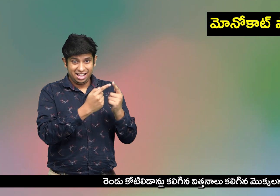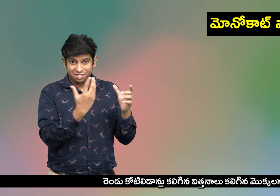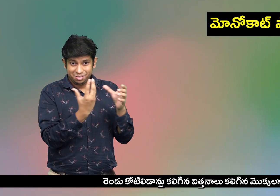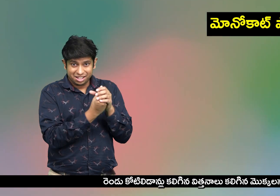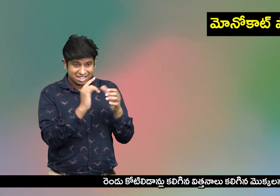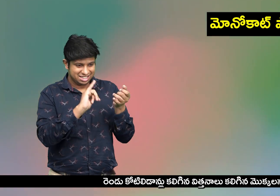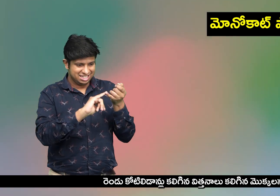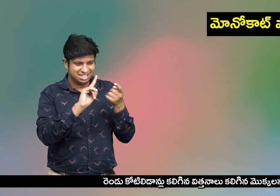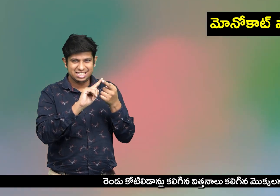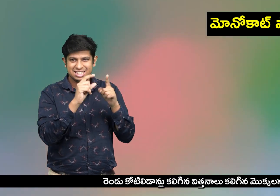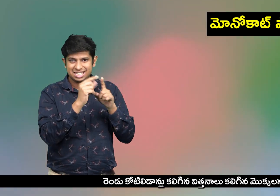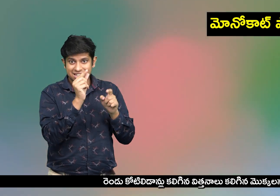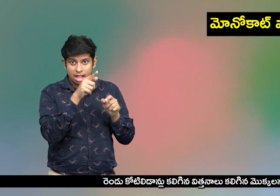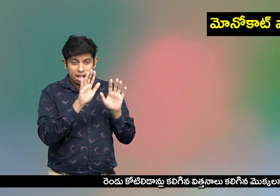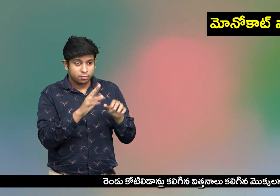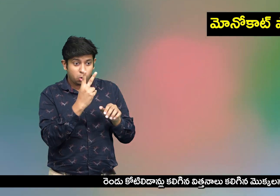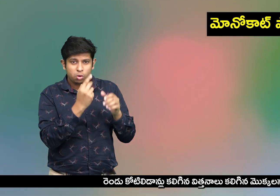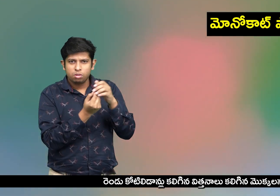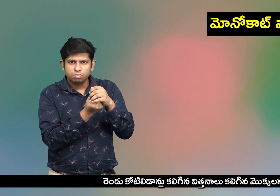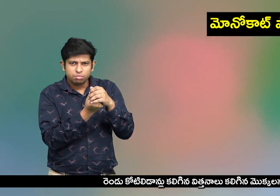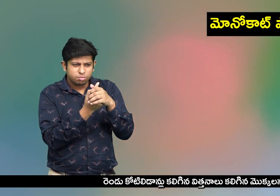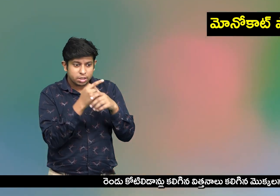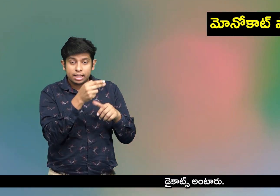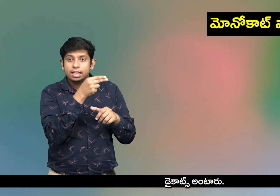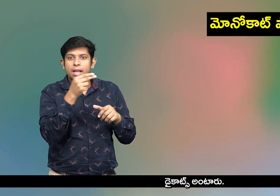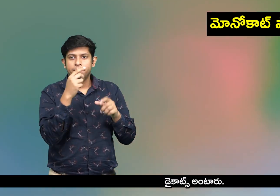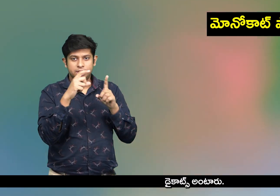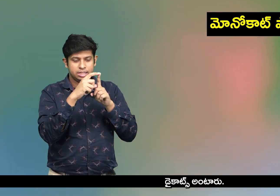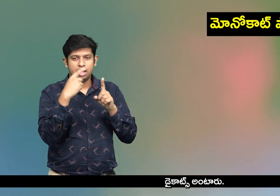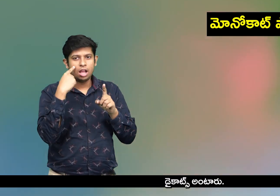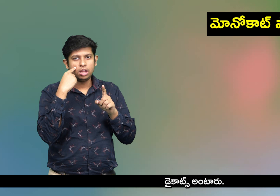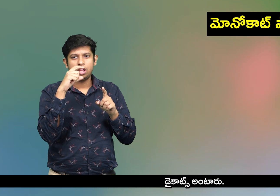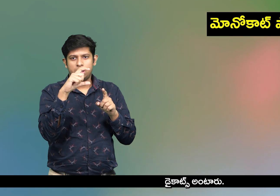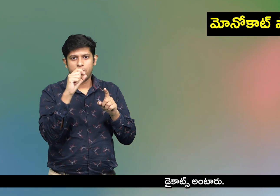2 కోటిలిడాన్లు కలిగిన విత్తనాలు కలిగిన మొక్కలను డైకాట్స్ అంటారు.